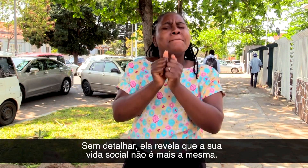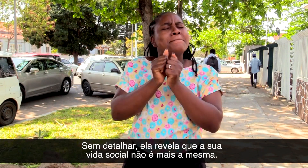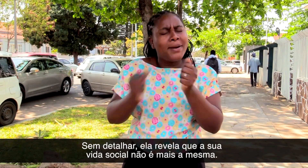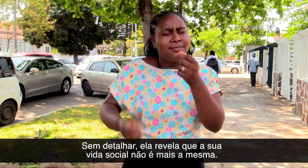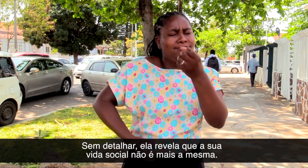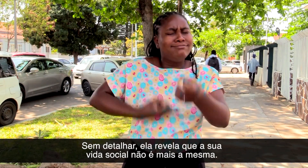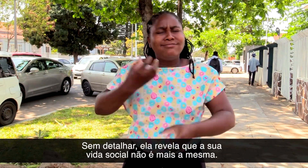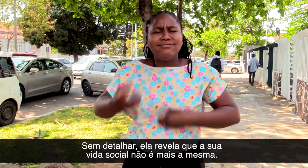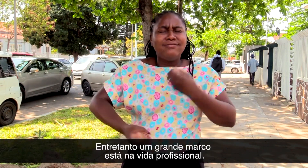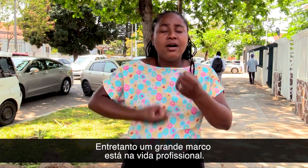mesma.